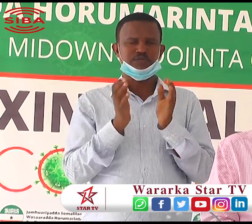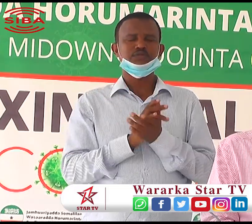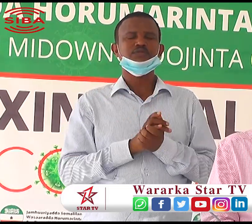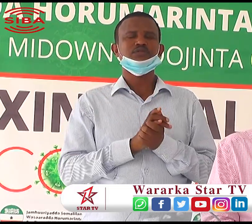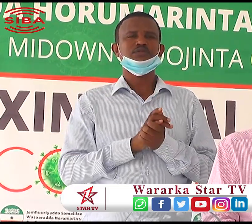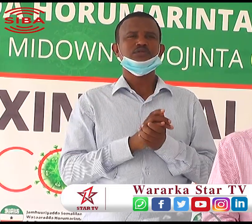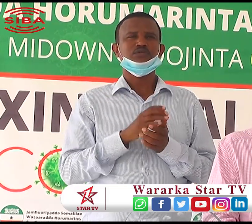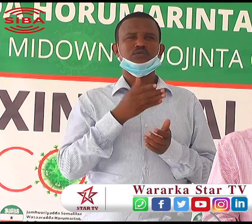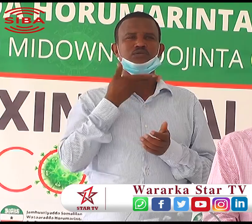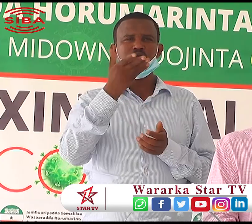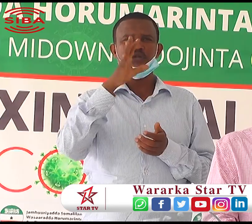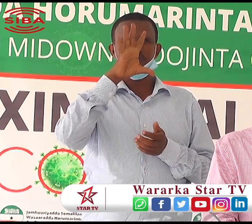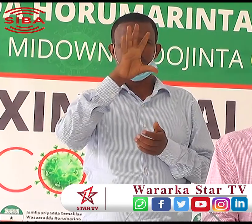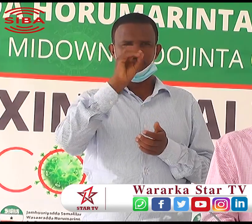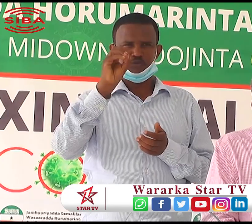570